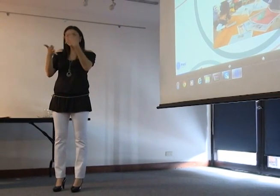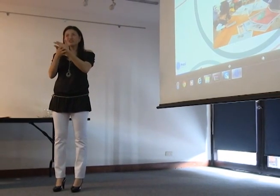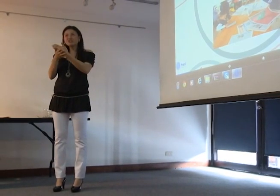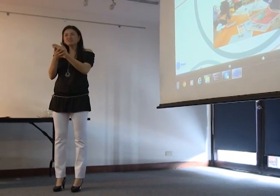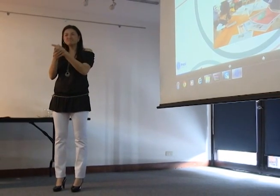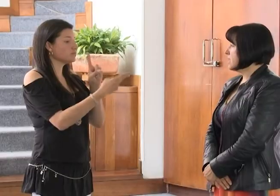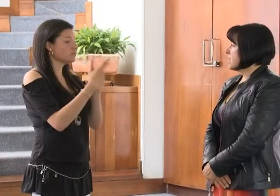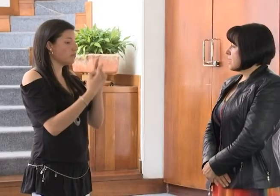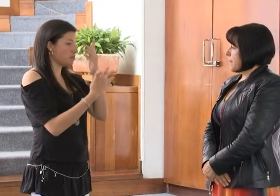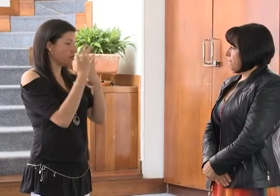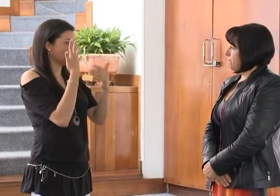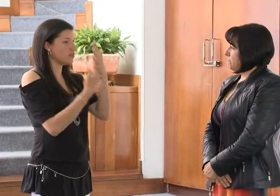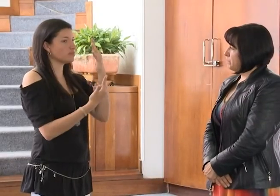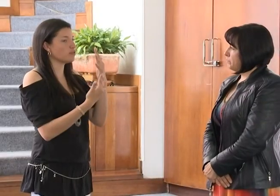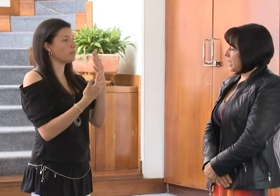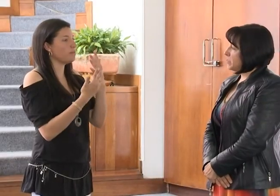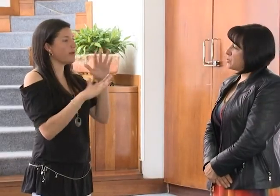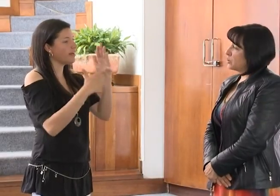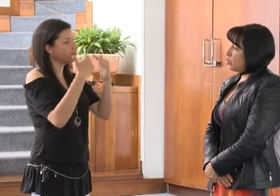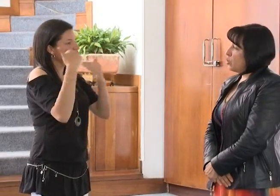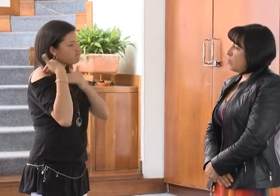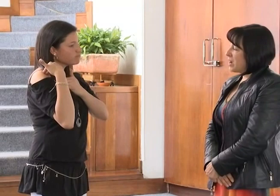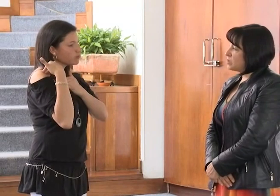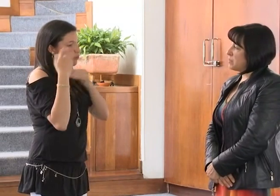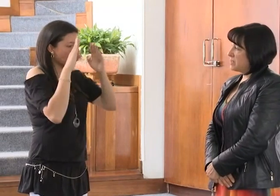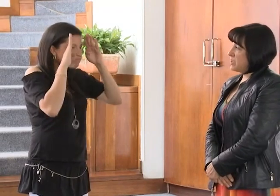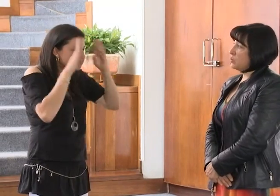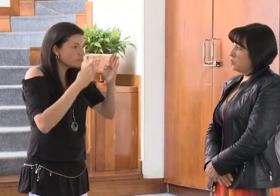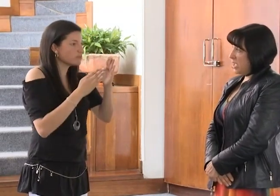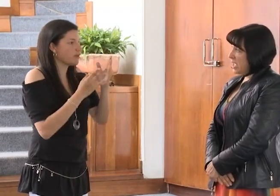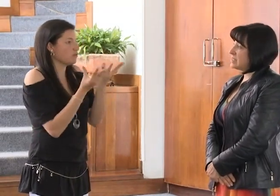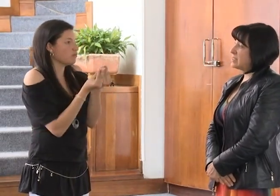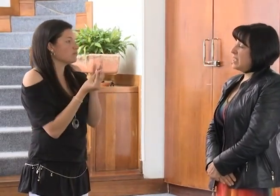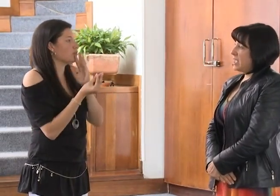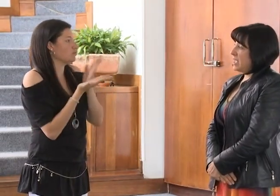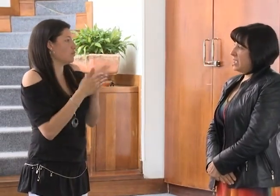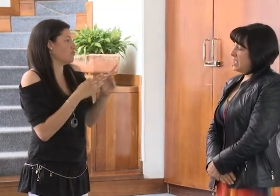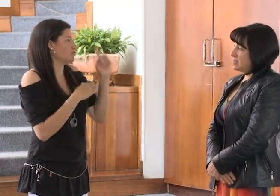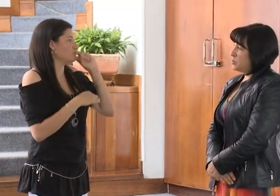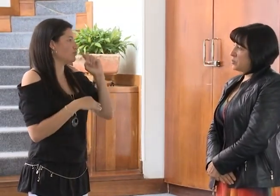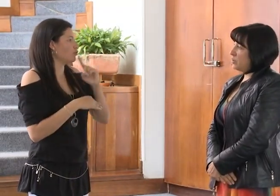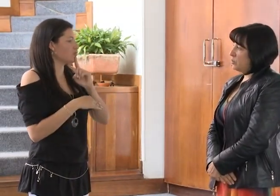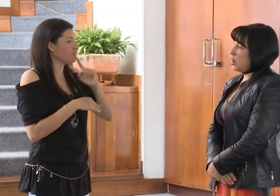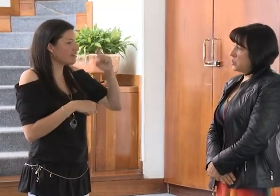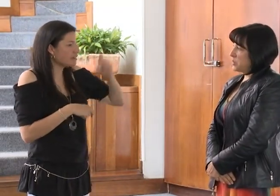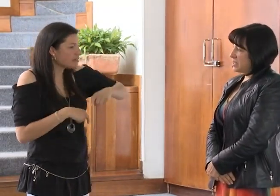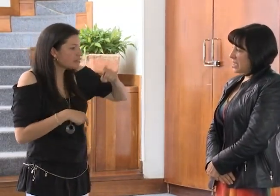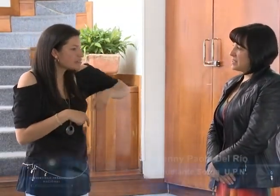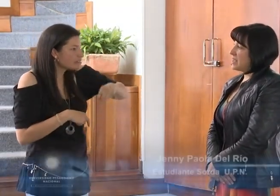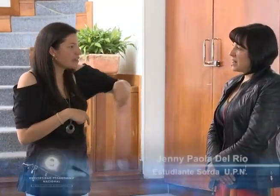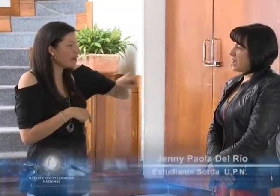social. El proyecto Manos y Pensamiento es ese proyecto de la universidad que está encargado